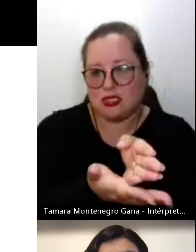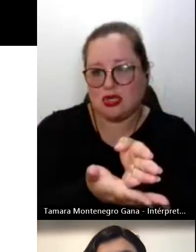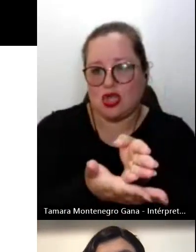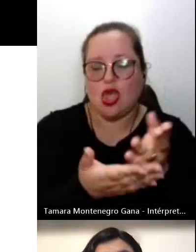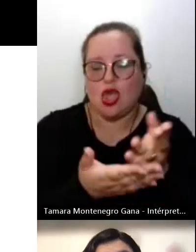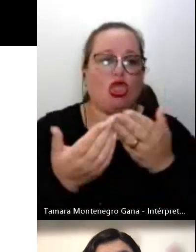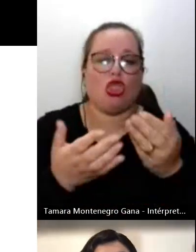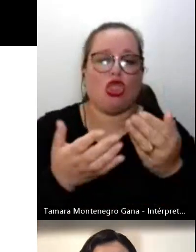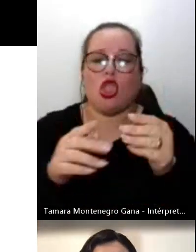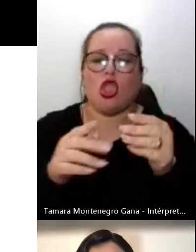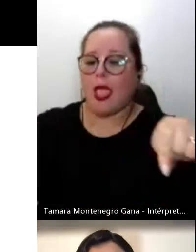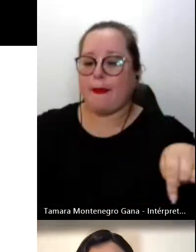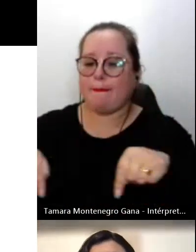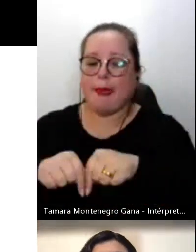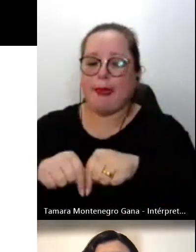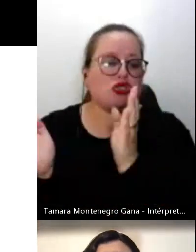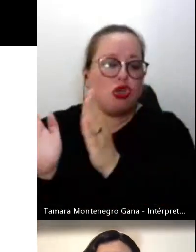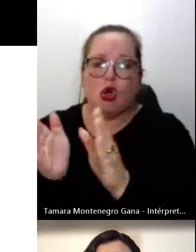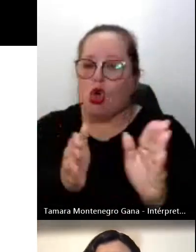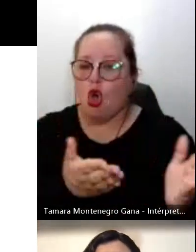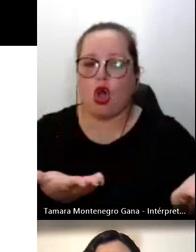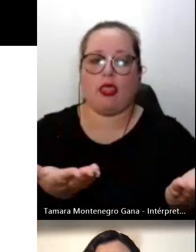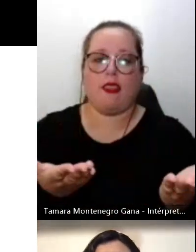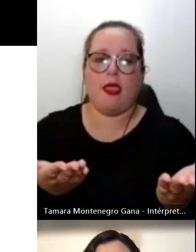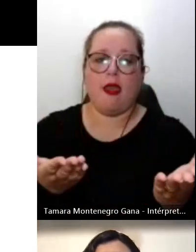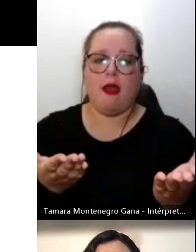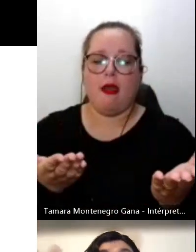distribuir el espacio, cómo organizar